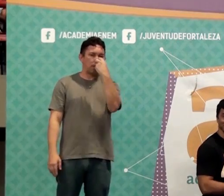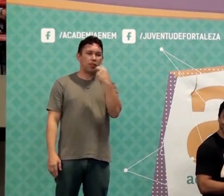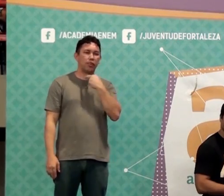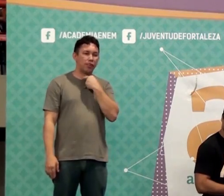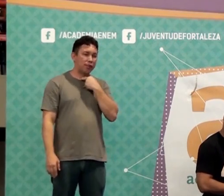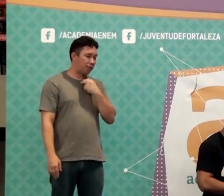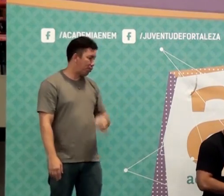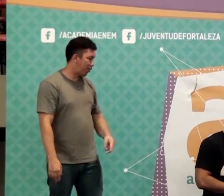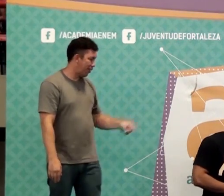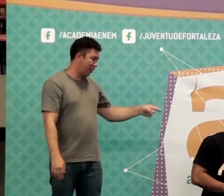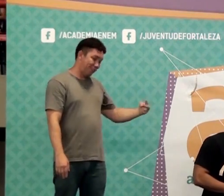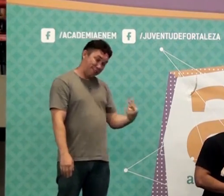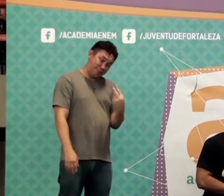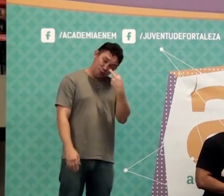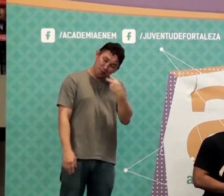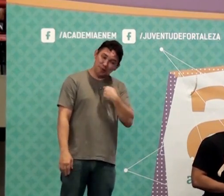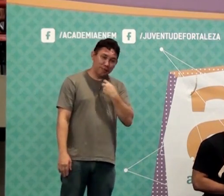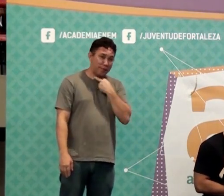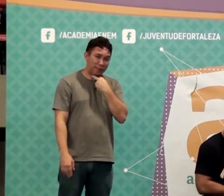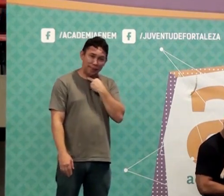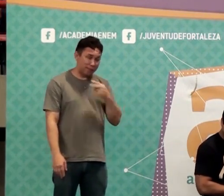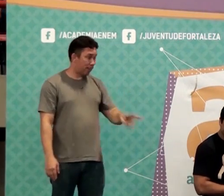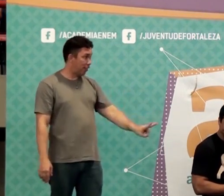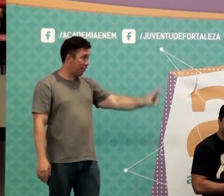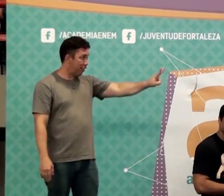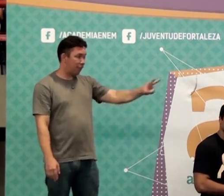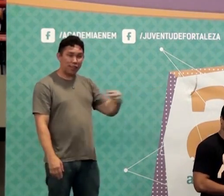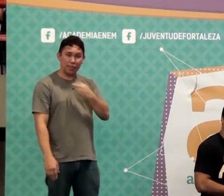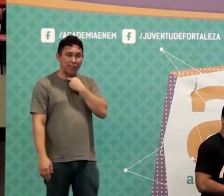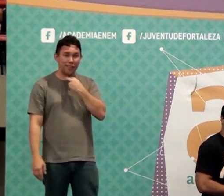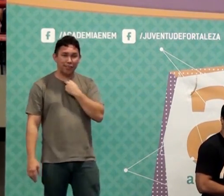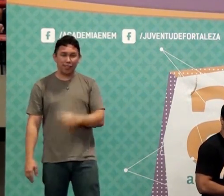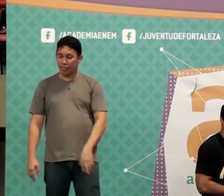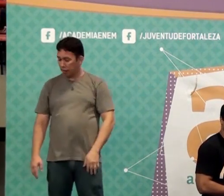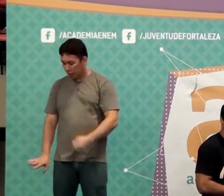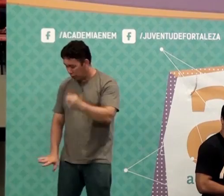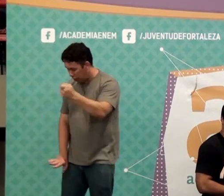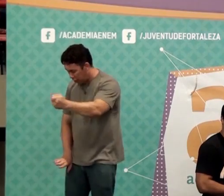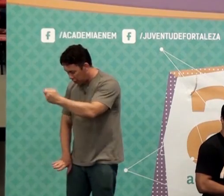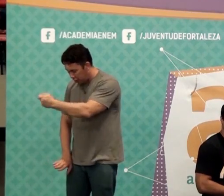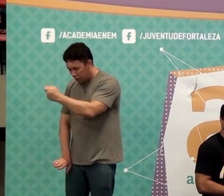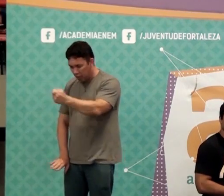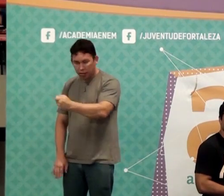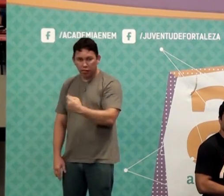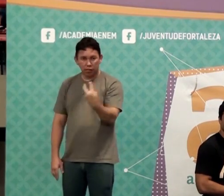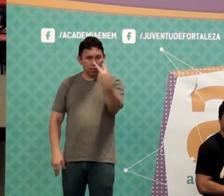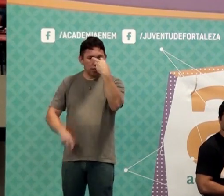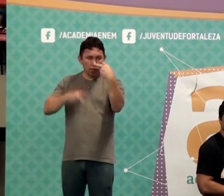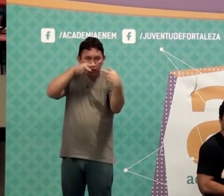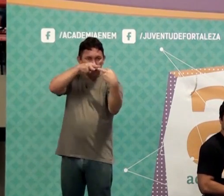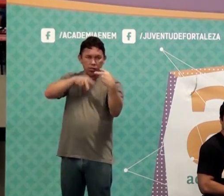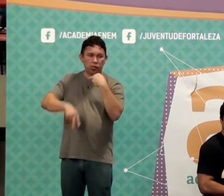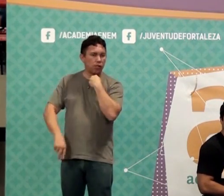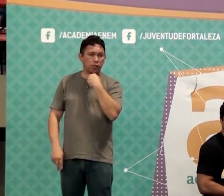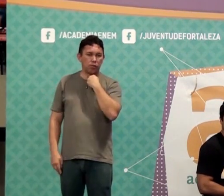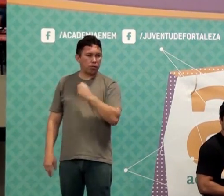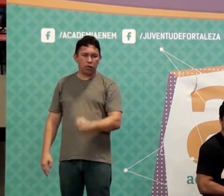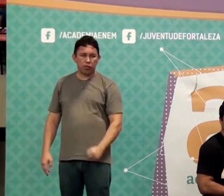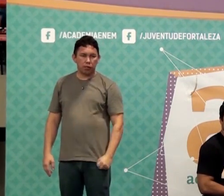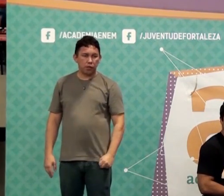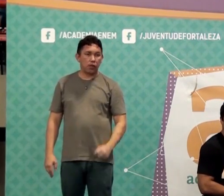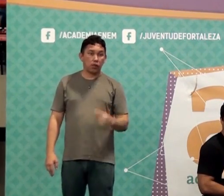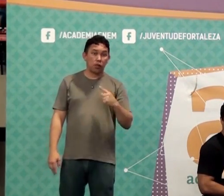que o vassalo se levanta, viu? Porque ele está testando a fidelidade do vassalo. Se o